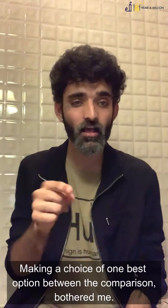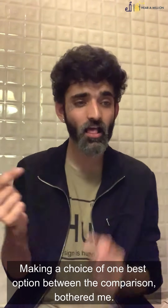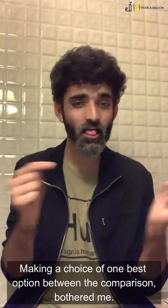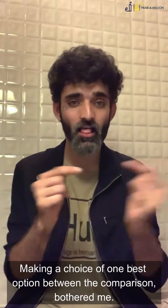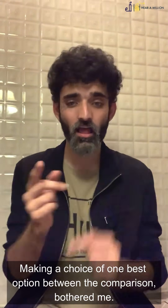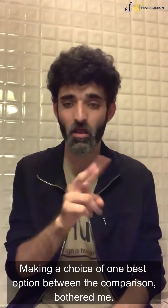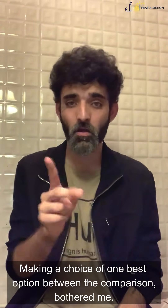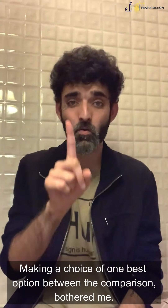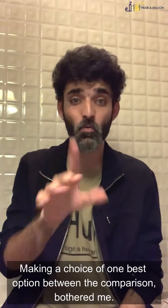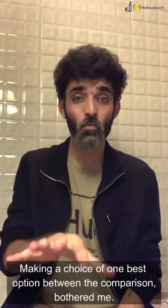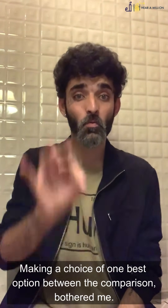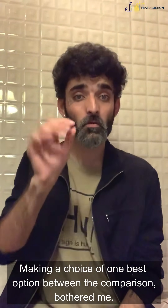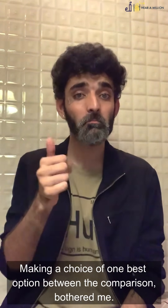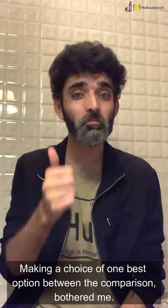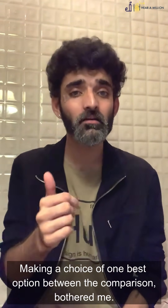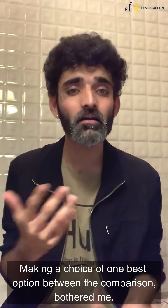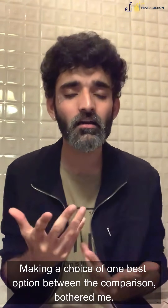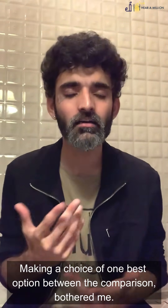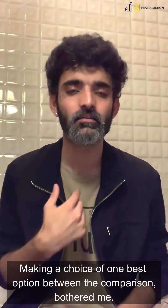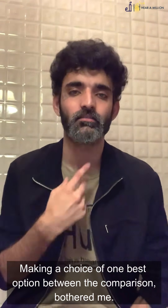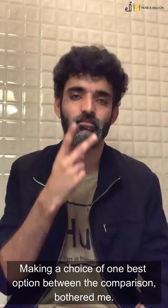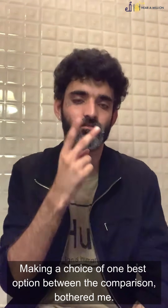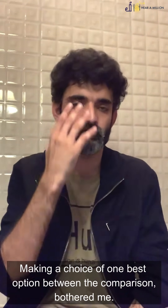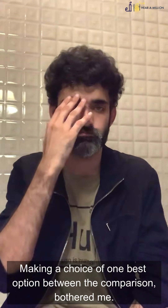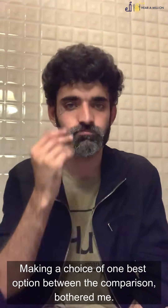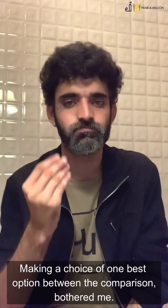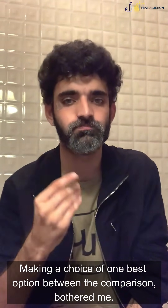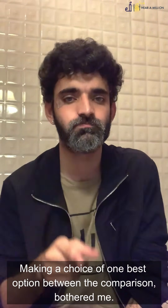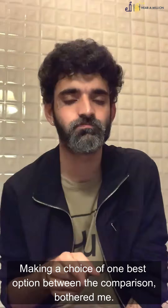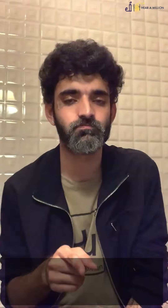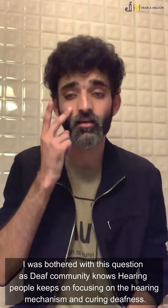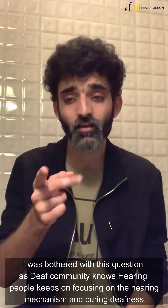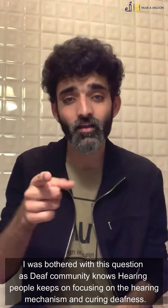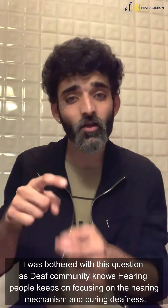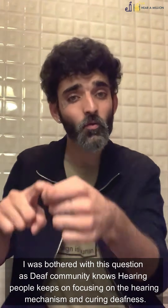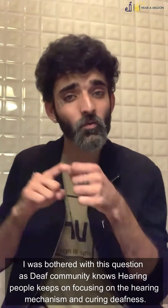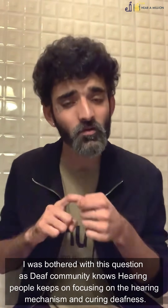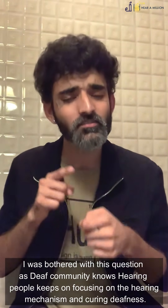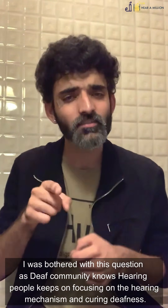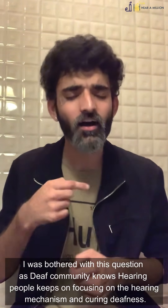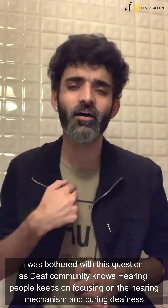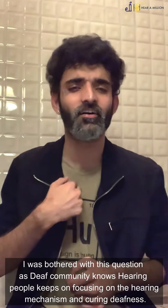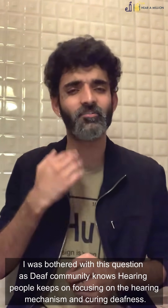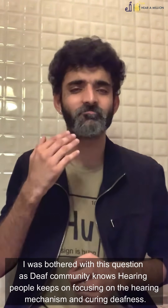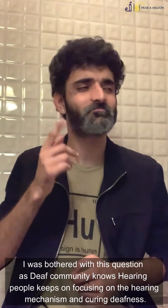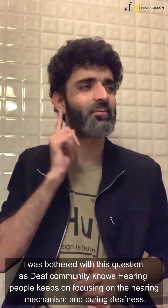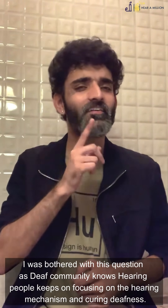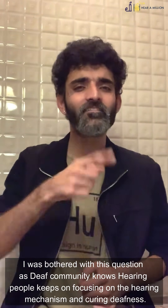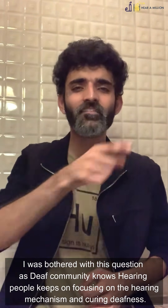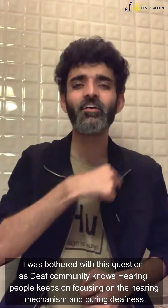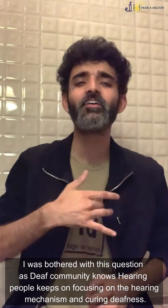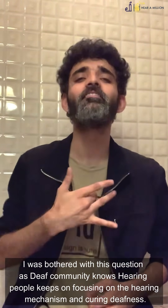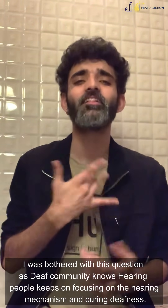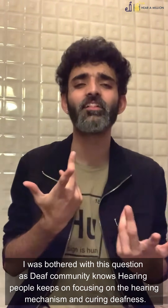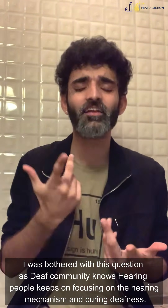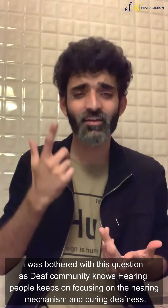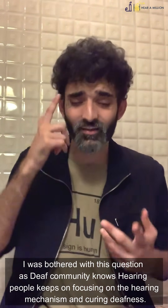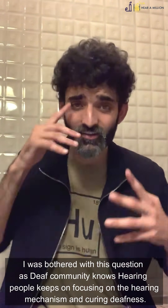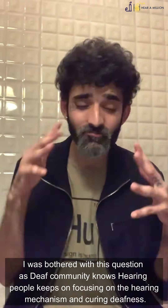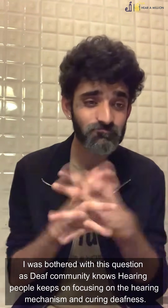ज़्यादा परेशानी हुई, क्योंकि यह मेरे को बिल्कुल भी सही नहीं लगता है। यह सवाल बधिर समुदायों को ऐसा लगता है